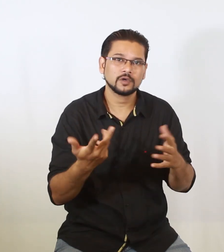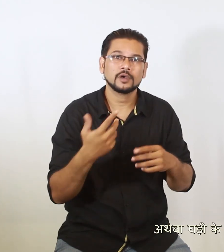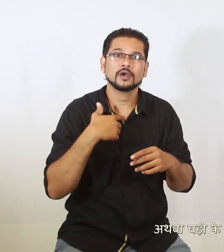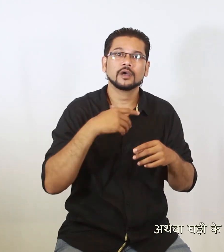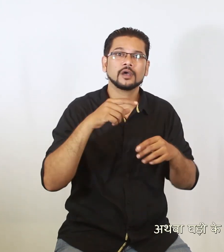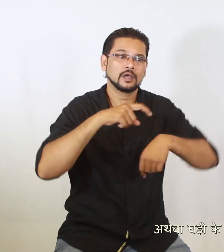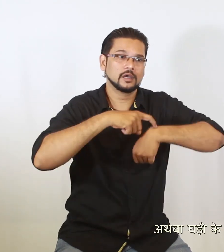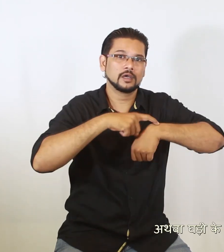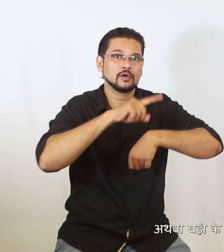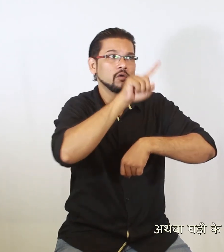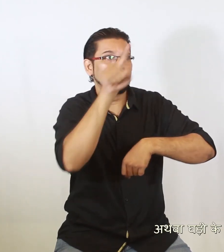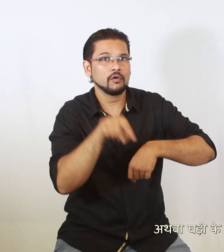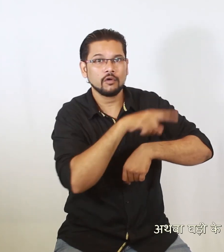अथ्वा घडी के हाथ